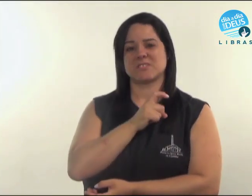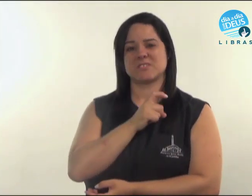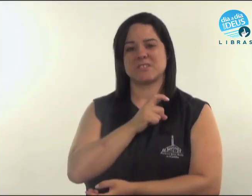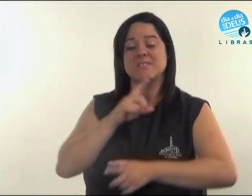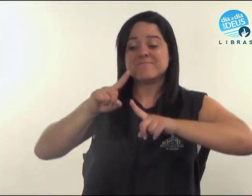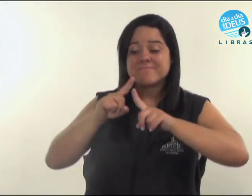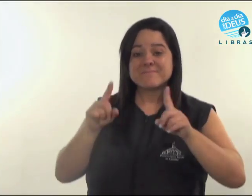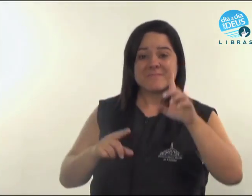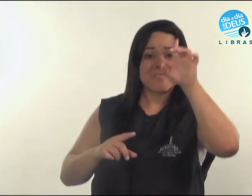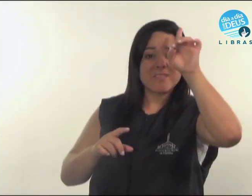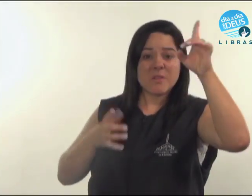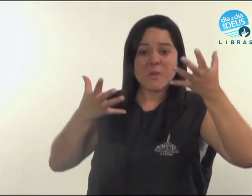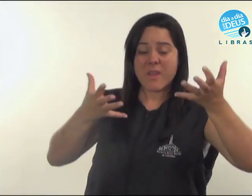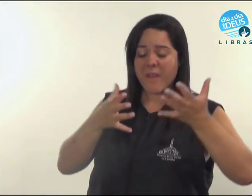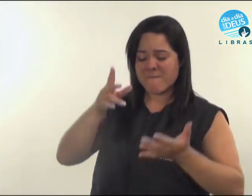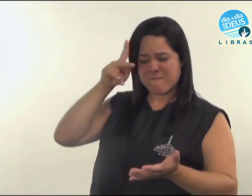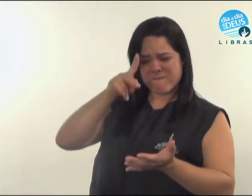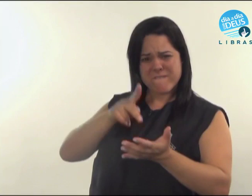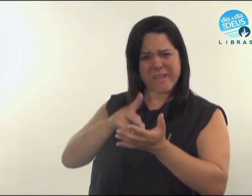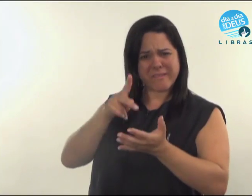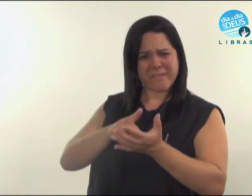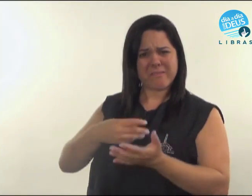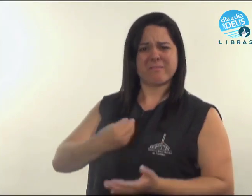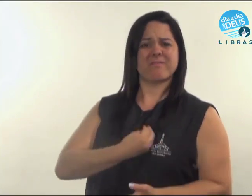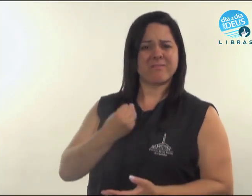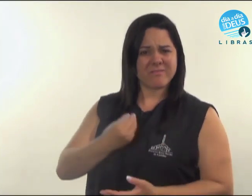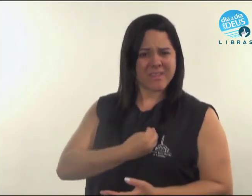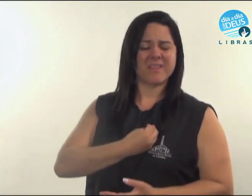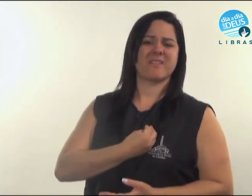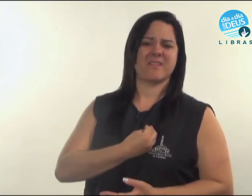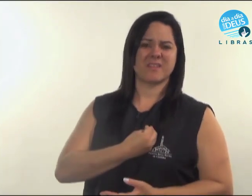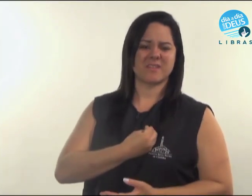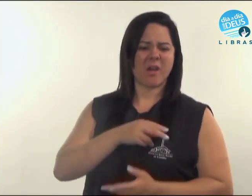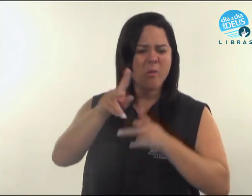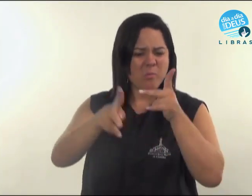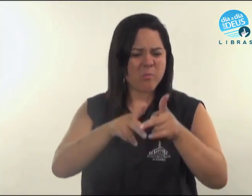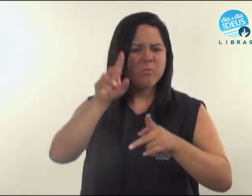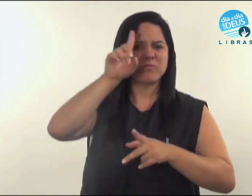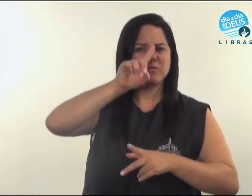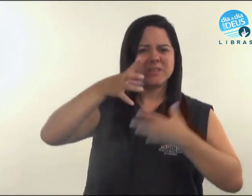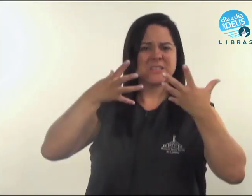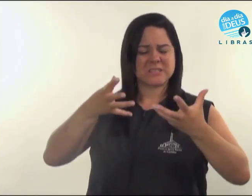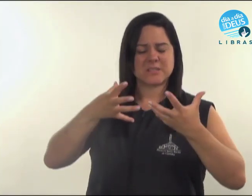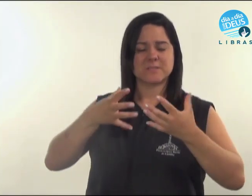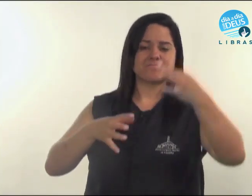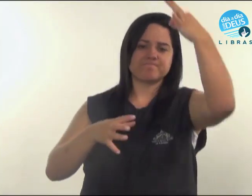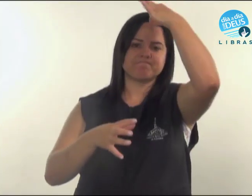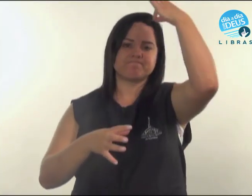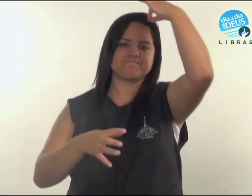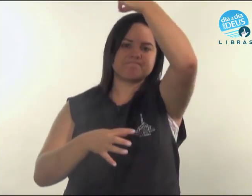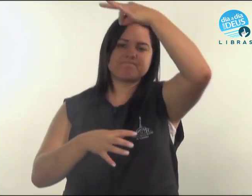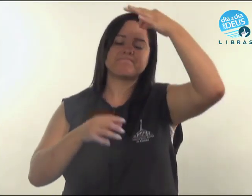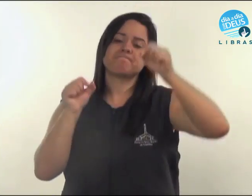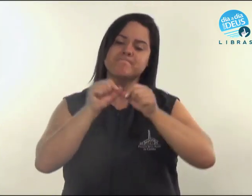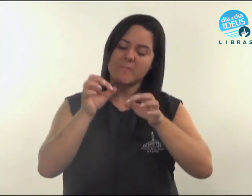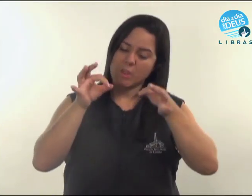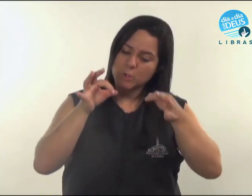do avivamento de Deus no meio daquele povo. E a segunda coisa que o Espírito Santo fez foi julgar a casa de